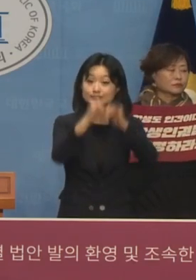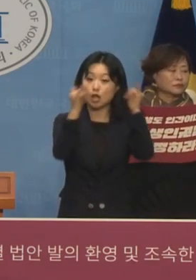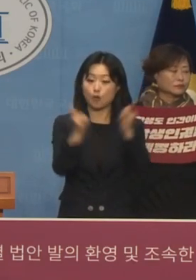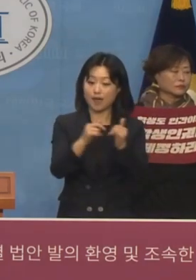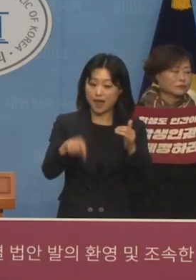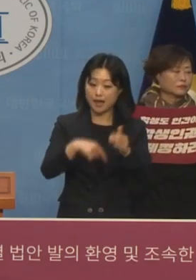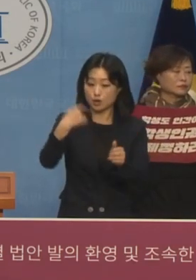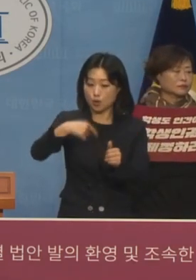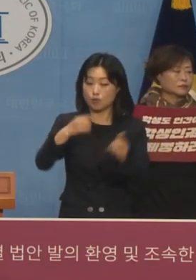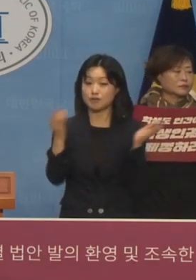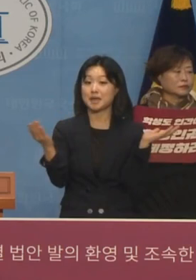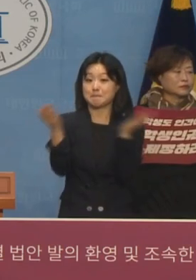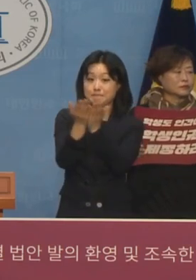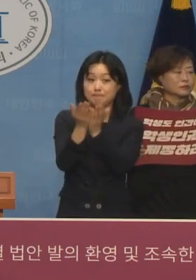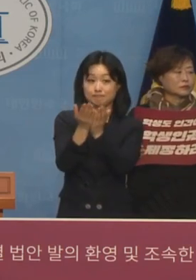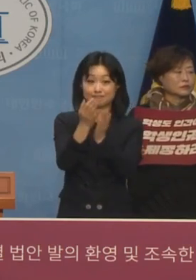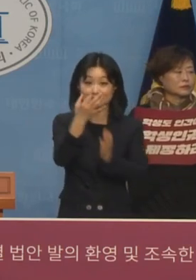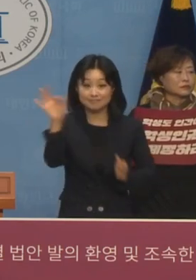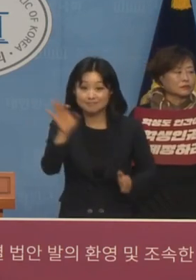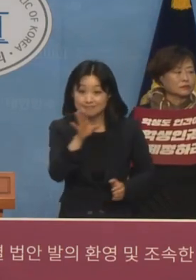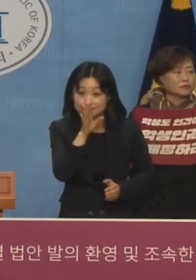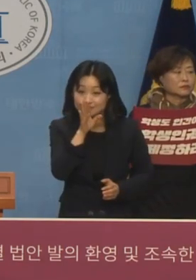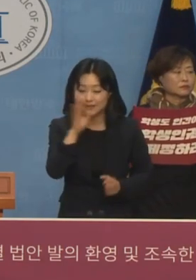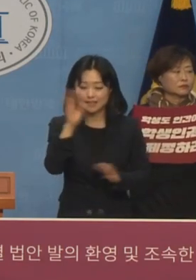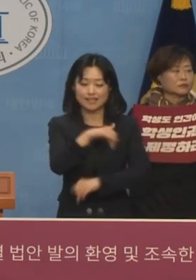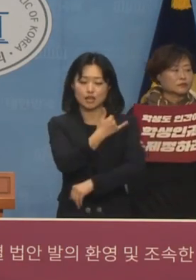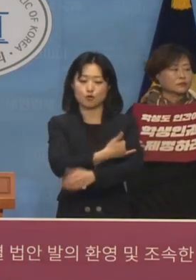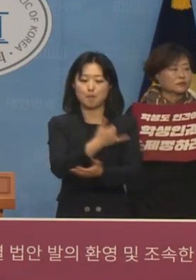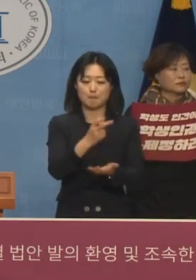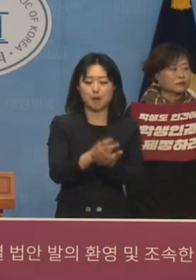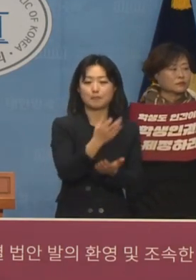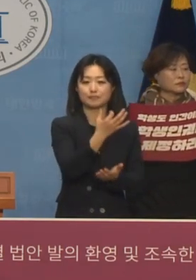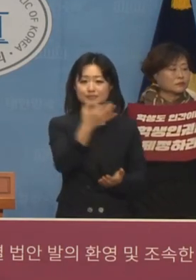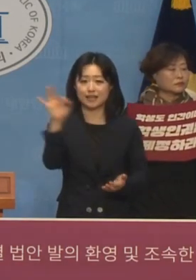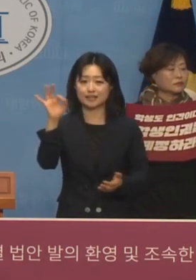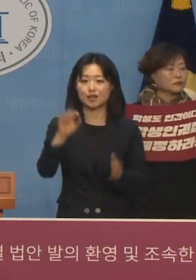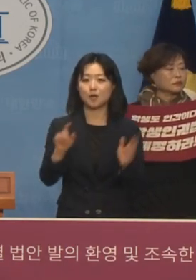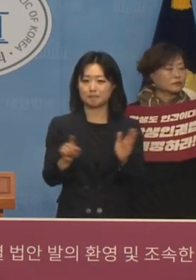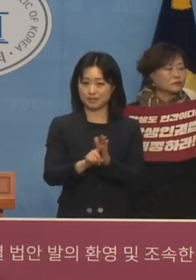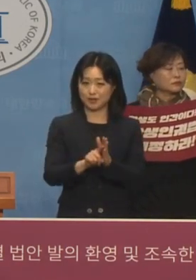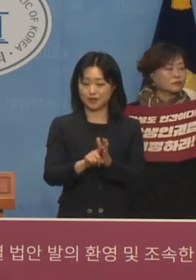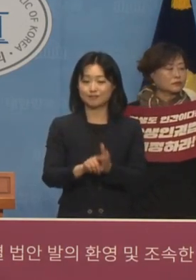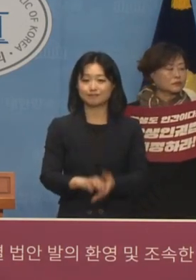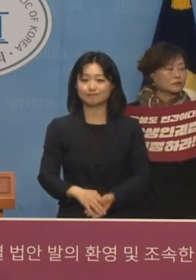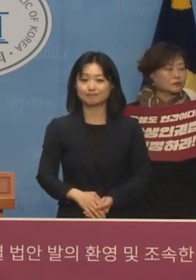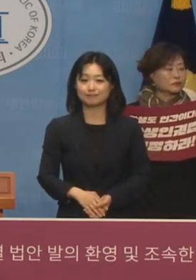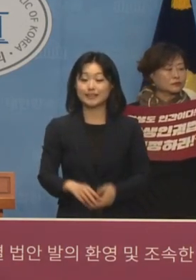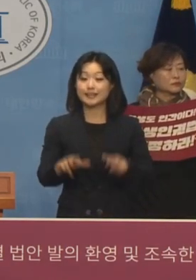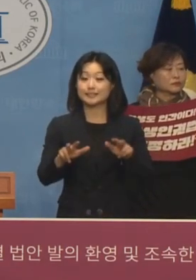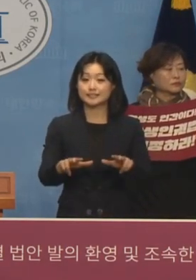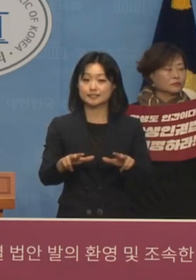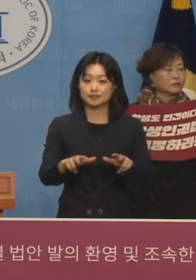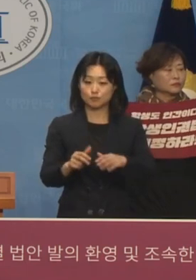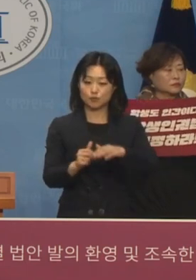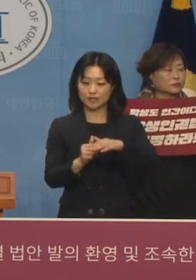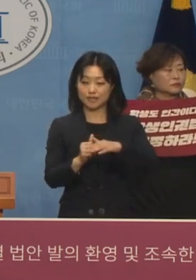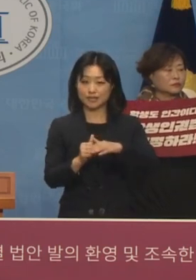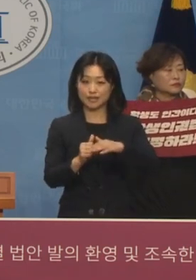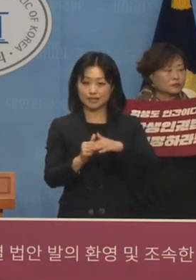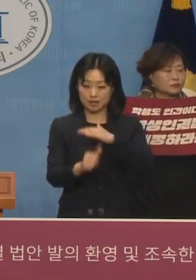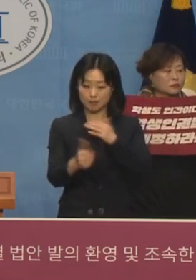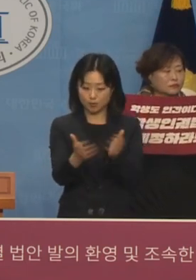교육에 찬성하는 모든 사람은 학생인권법에도 찬성할 것이라 믿는다. 현재 원내정당